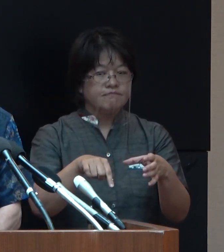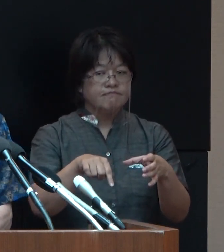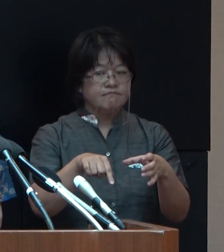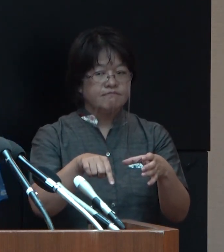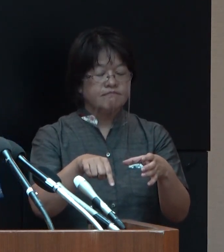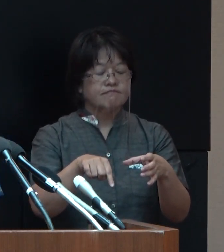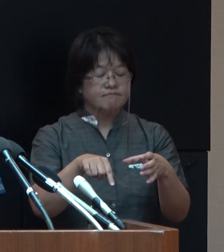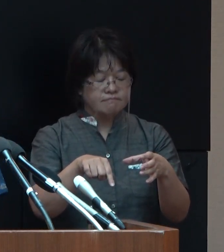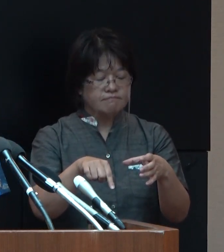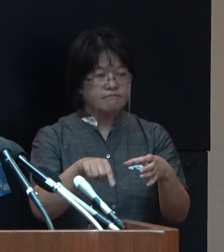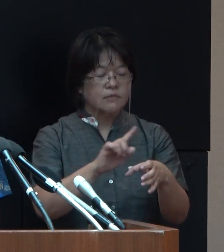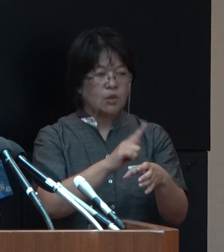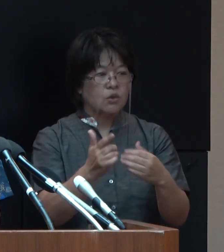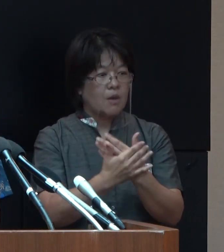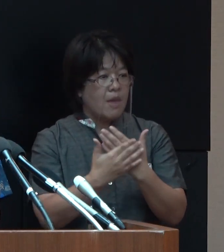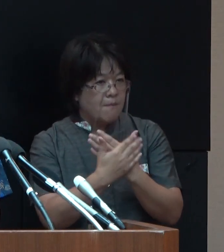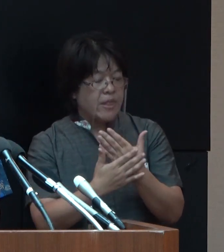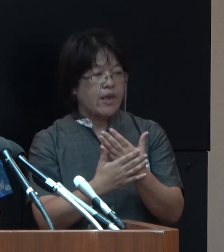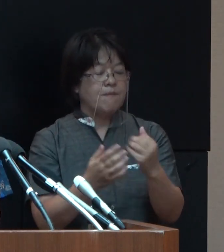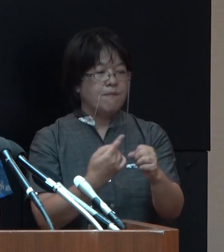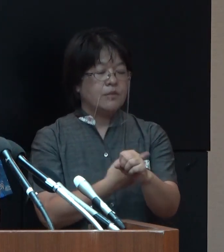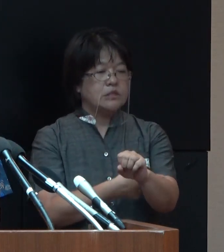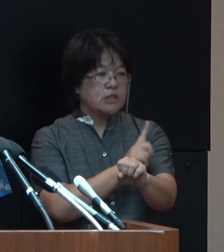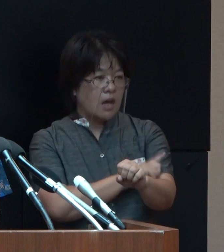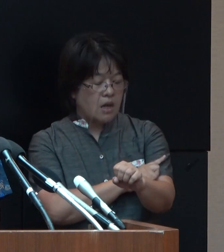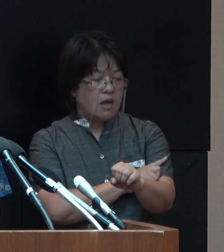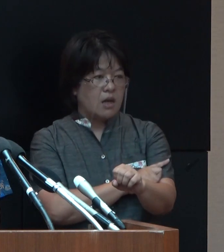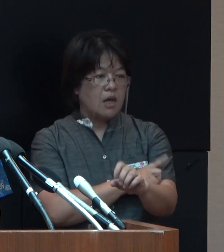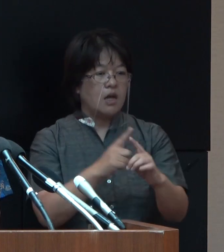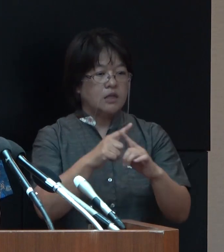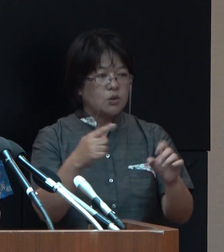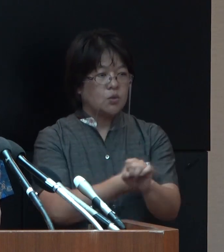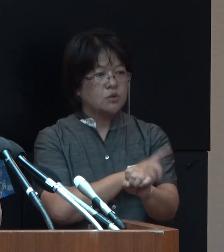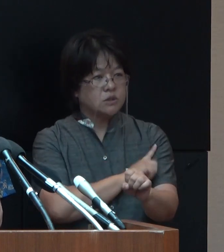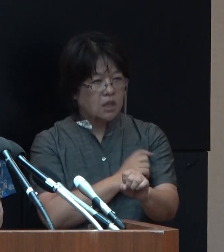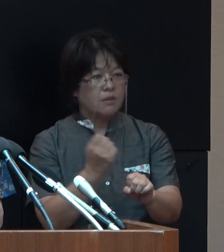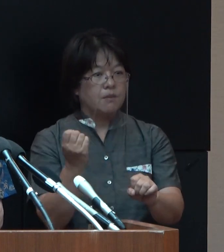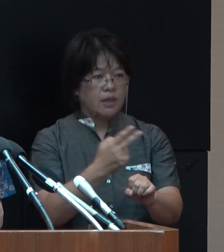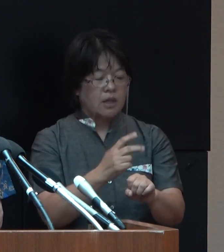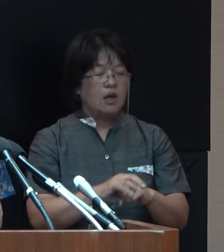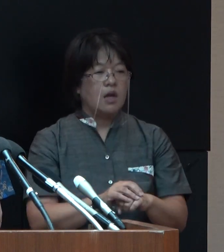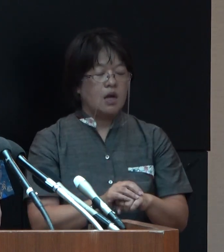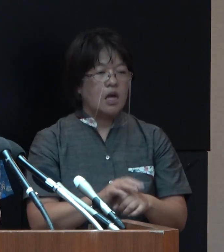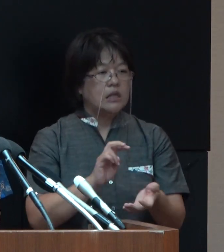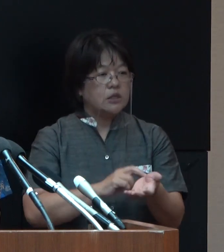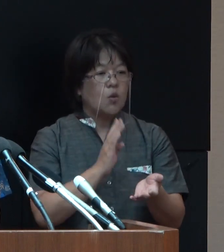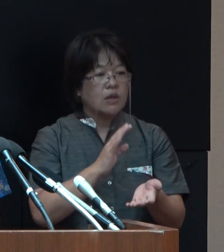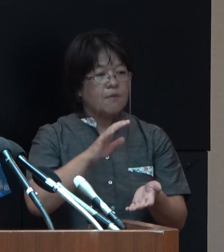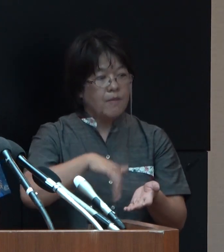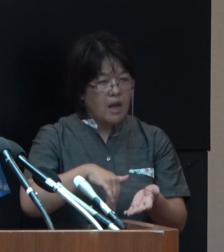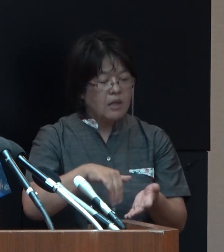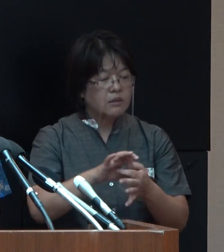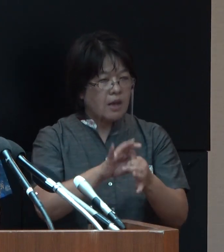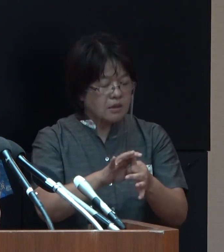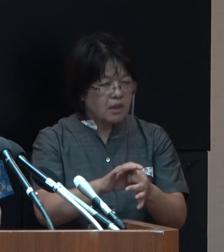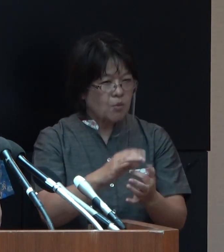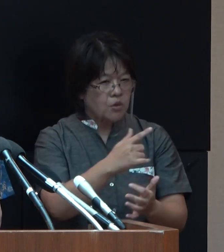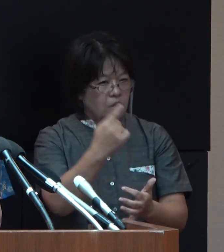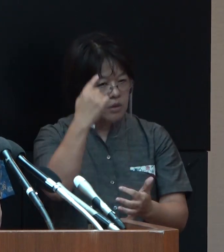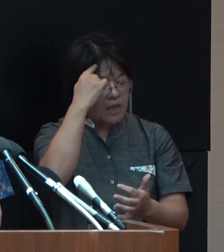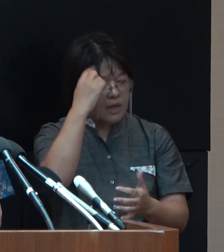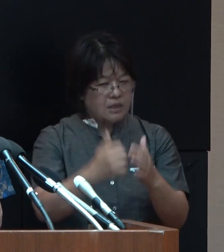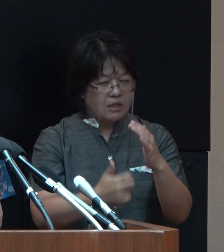なんていうんでしょう、マンパワーも、医療体制もやっぱり集中していく方が、より早く食い止めることができるん